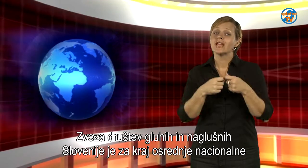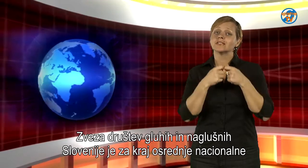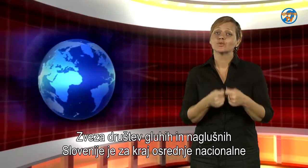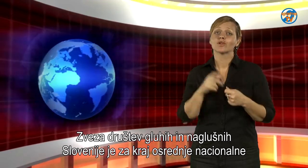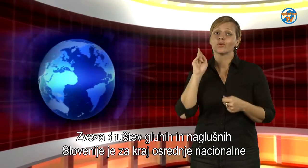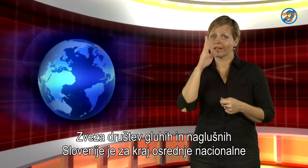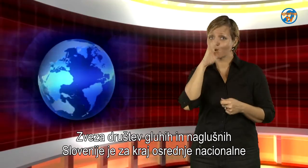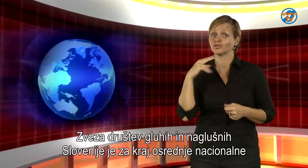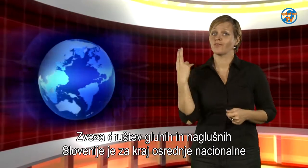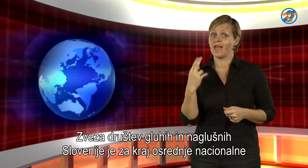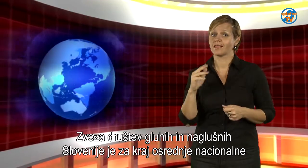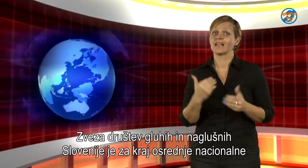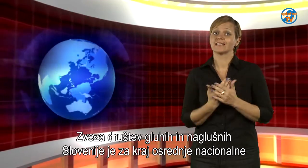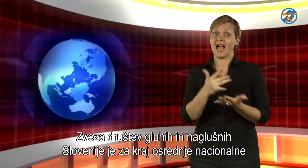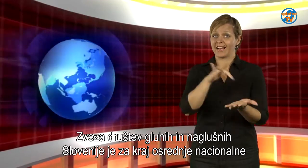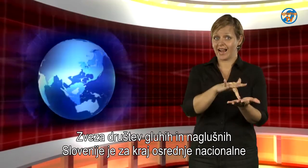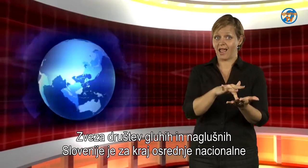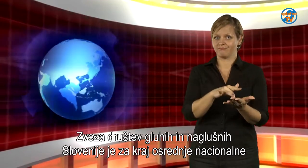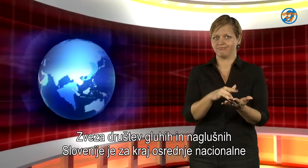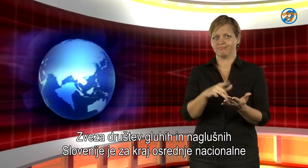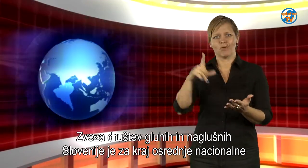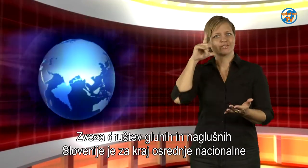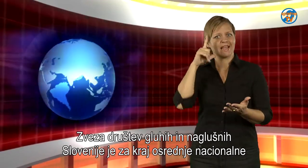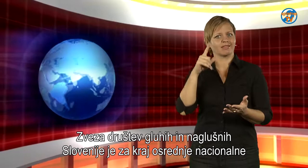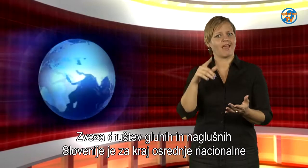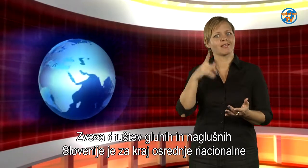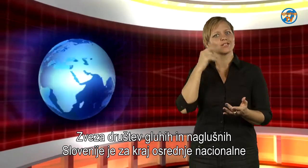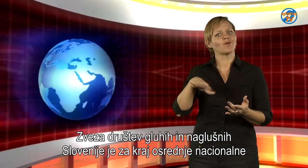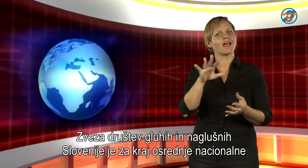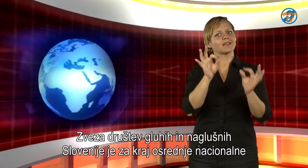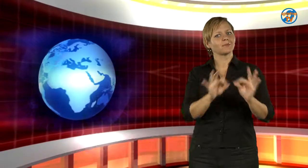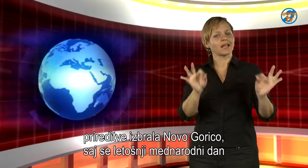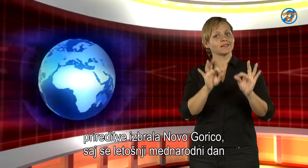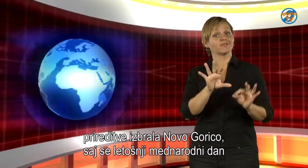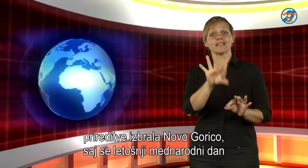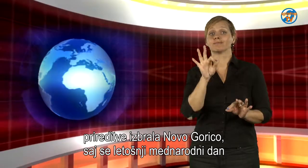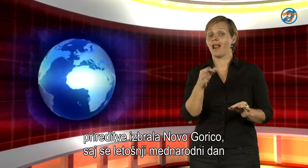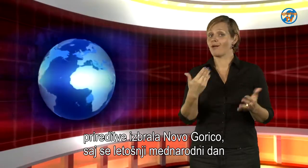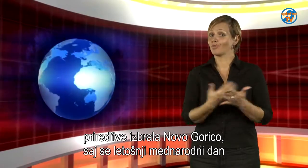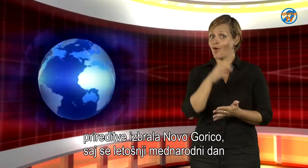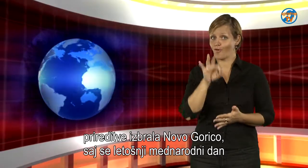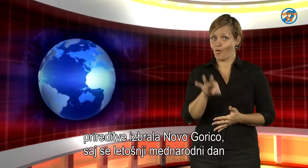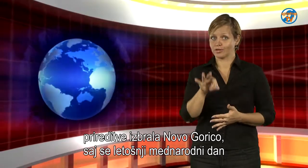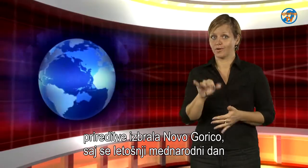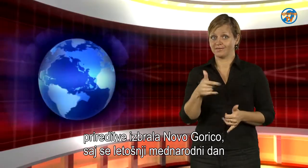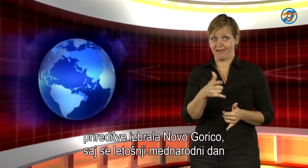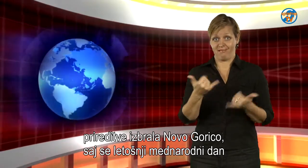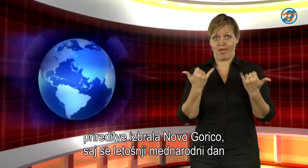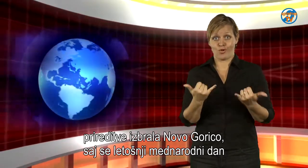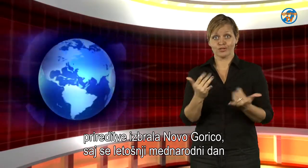Zveza društev gluhih in naglušnih Slovenije je za kraj osrednje nacionalne prireditve izbrala Novo Gorico, saj se